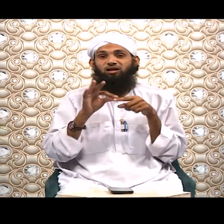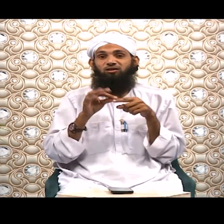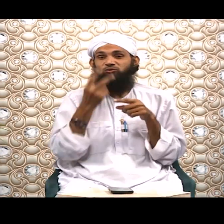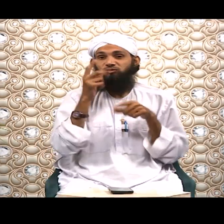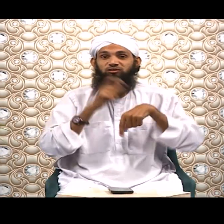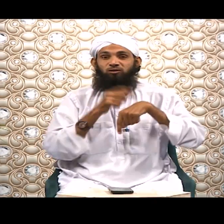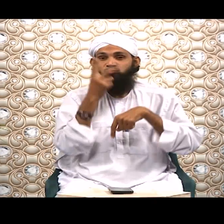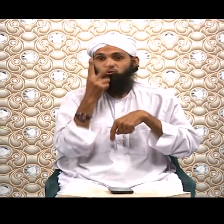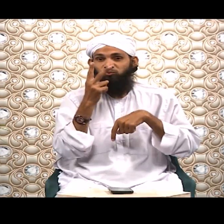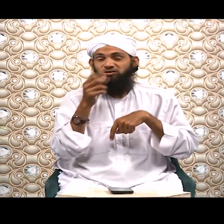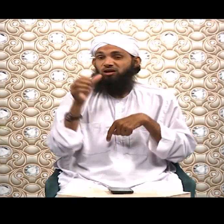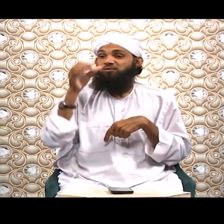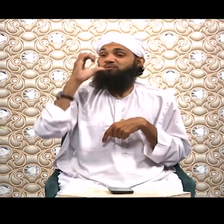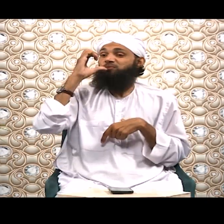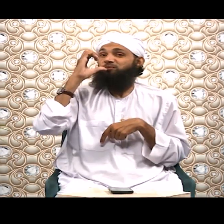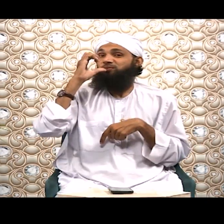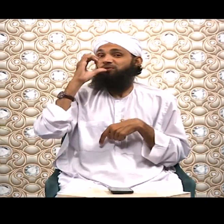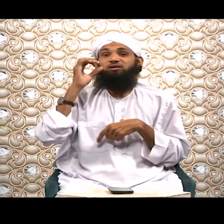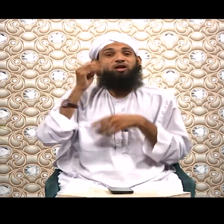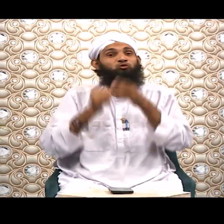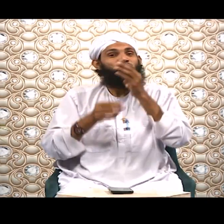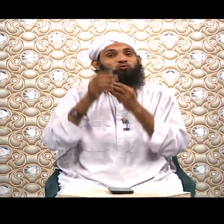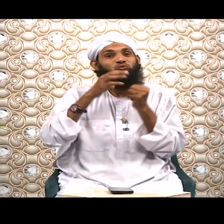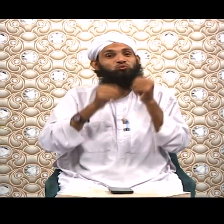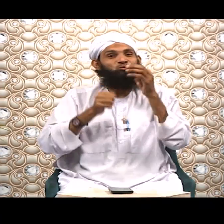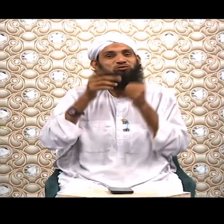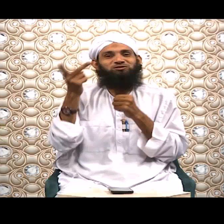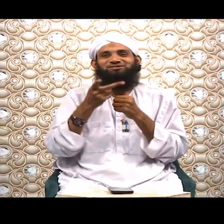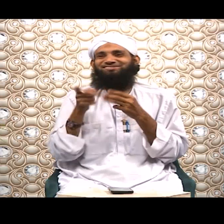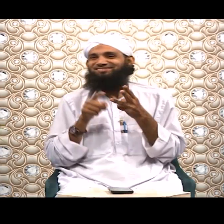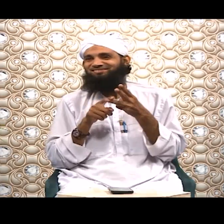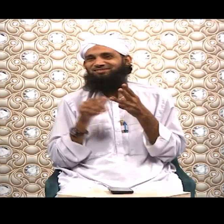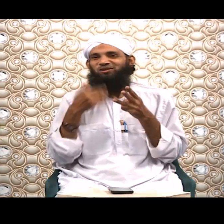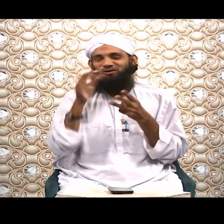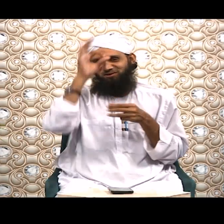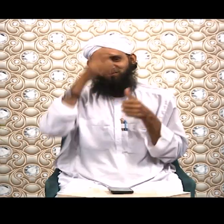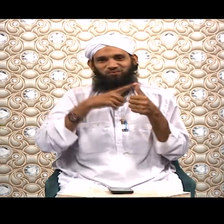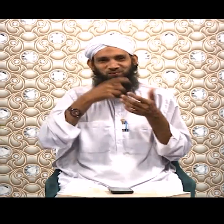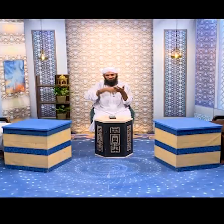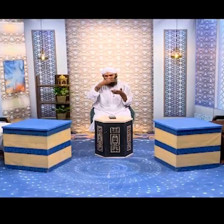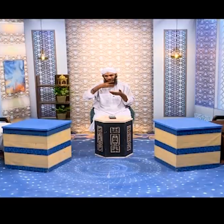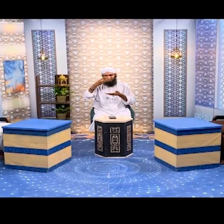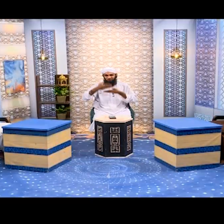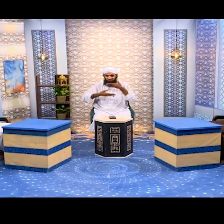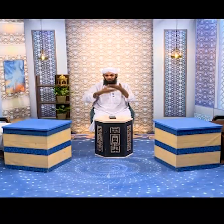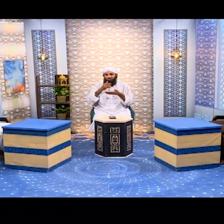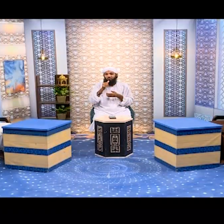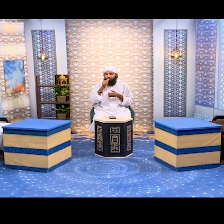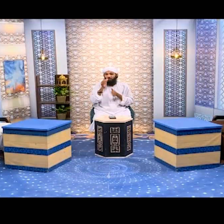تازہ دوہا ہوا گائے کا خالص دودھ معلوم ہوتا ہے۔ مزید فرماتے ہیں، زمزم شریف جس کے پاس کافی مقدار سے